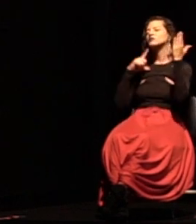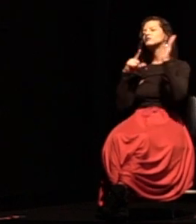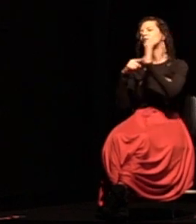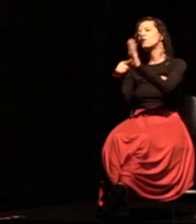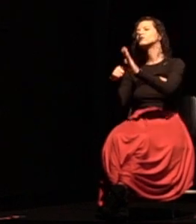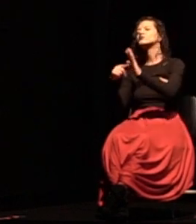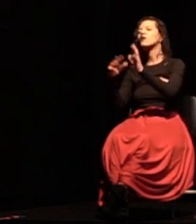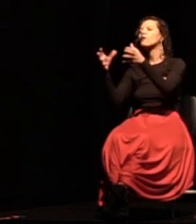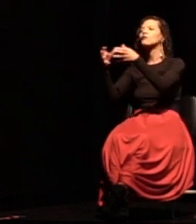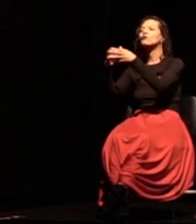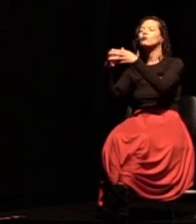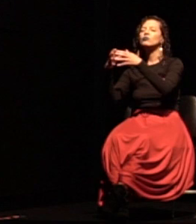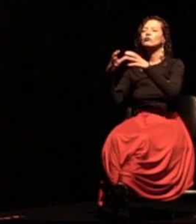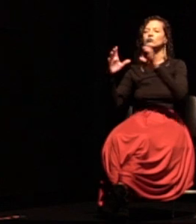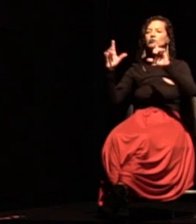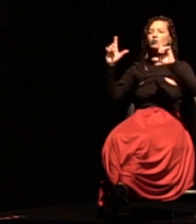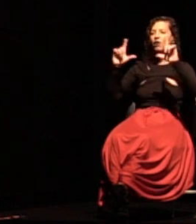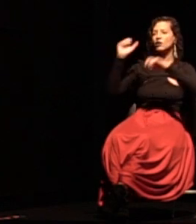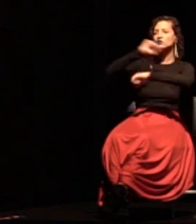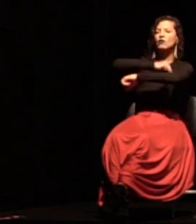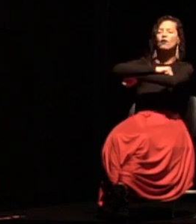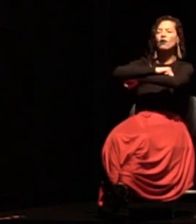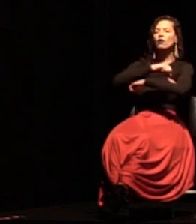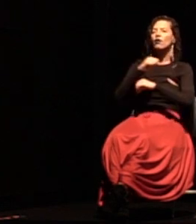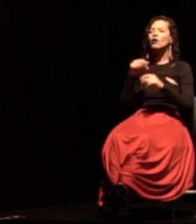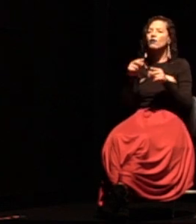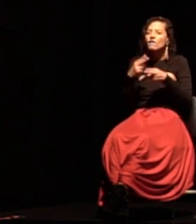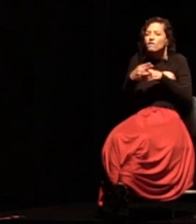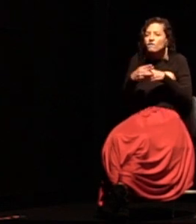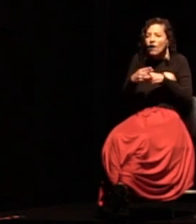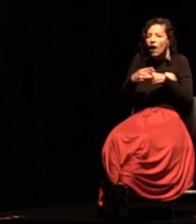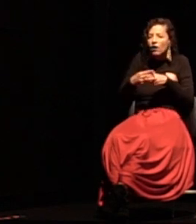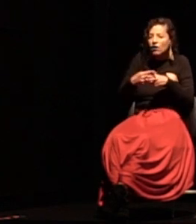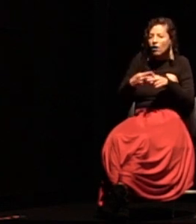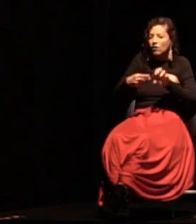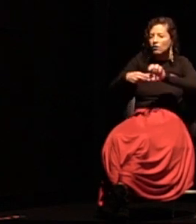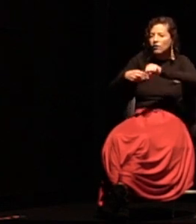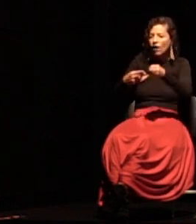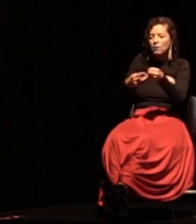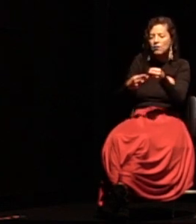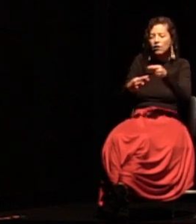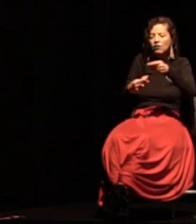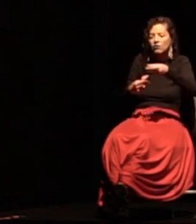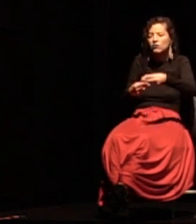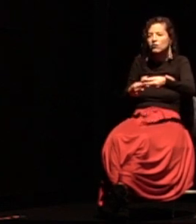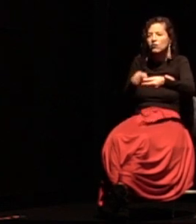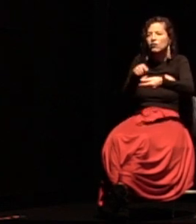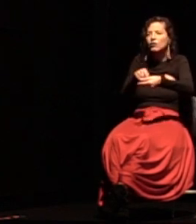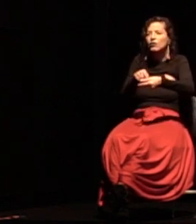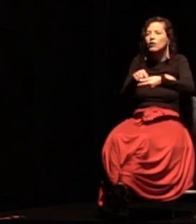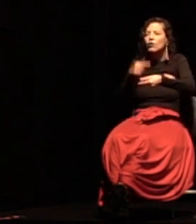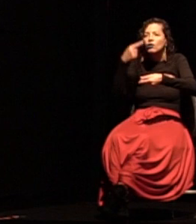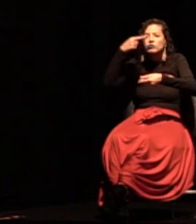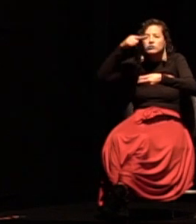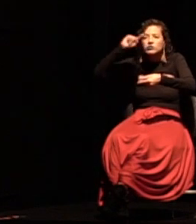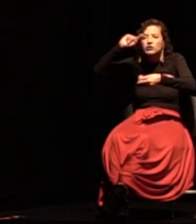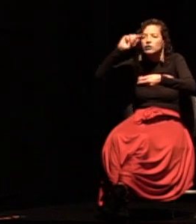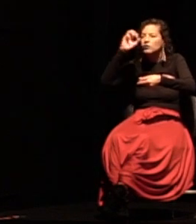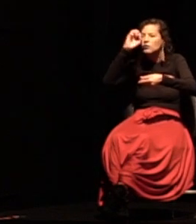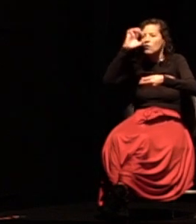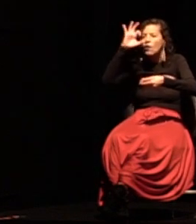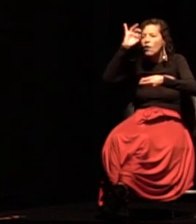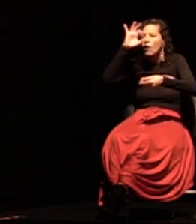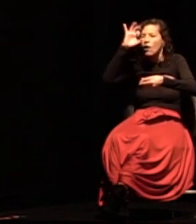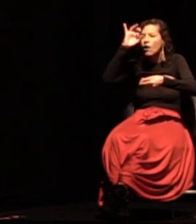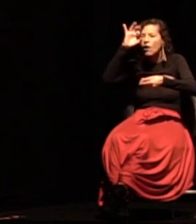das janelas? Bom, um pedacinho de faca ali para poder revelar o que que acontece com os cílios, com a pupila do olho,